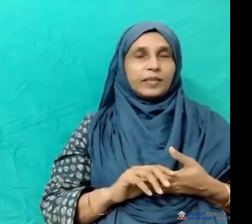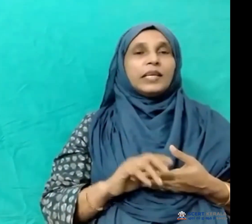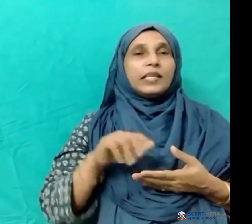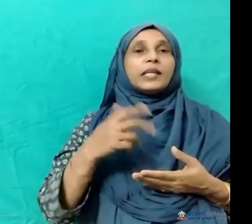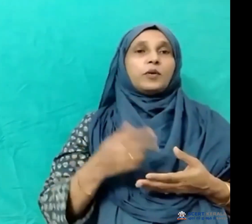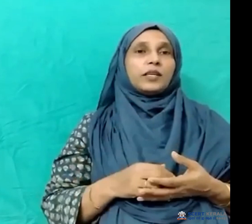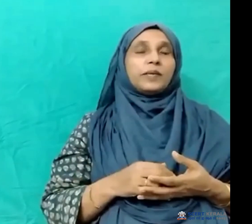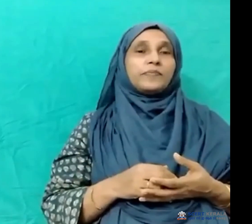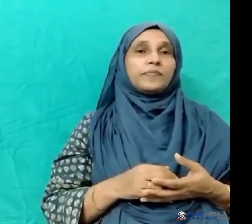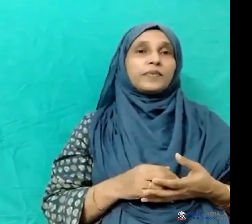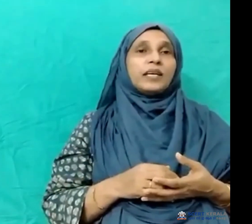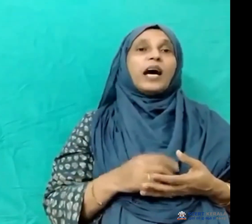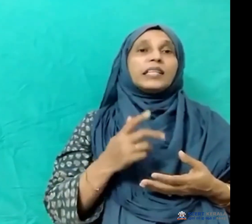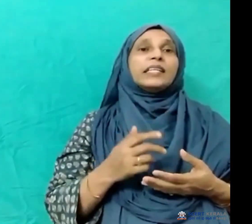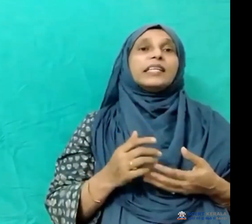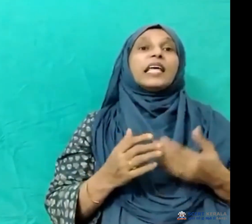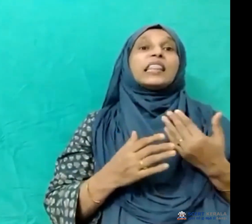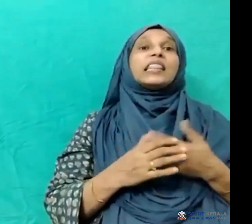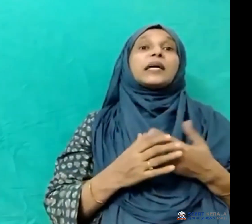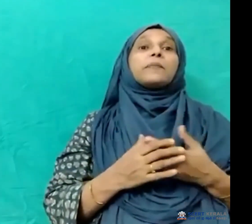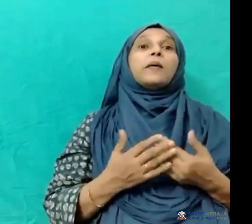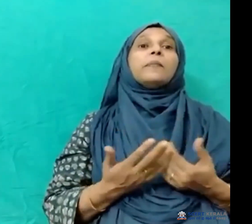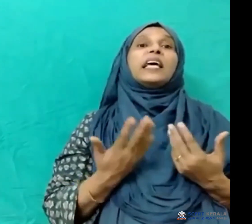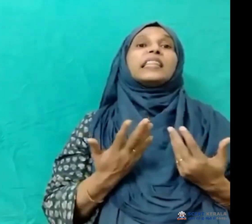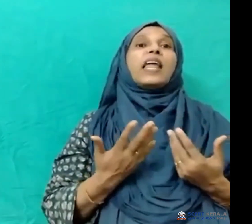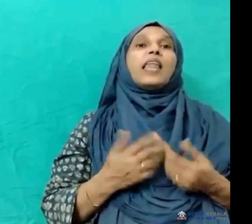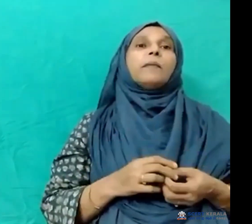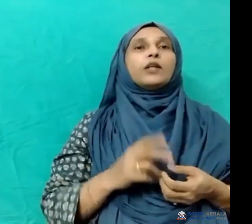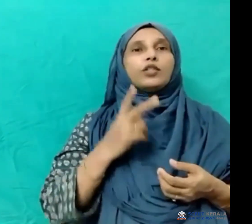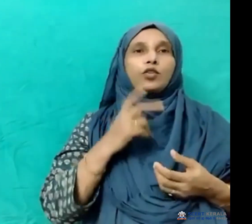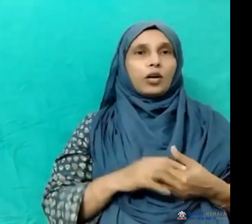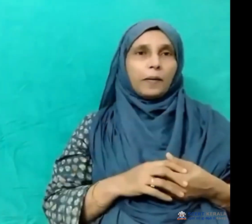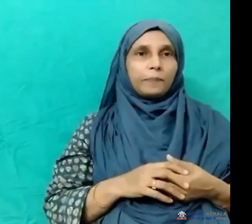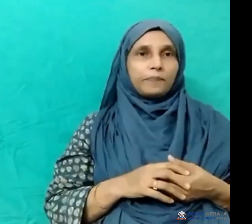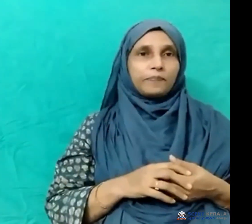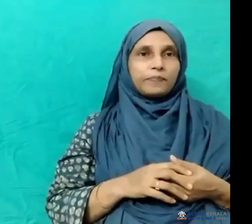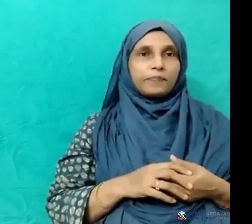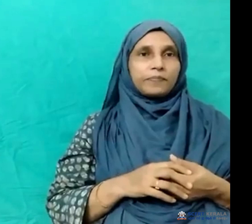മടക്കുകളും. ഇനി നമുക്ക് അതിന്റെ ധർമ്മം എന്തെല്ലാം നോക്കാം.